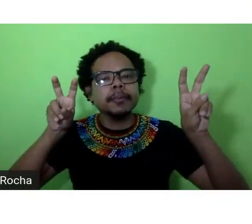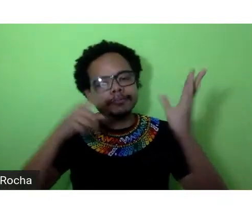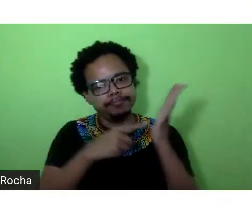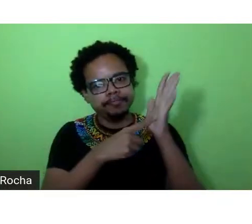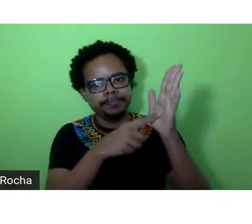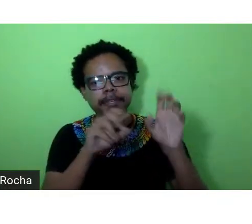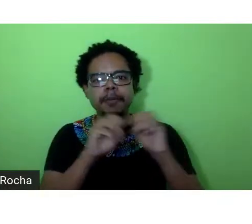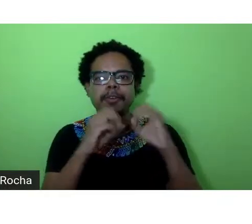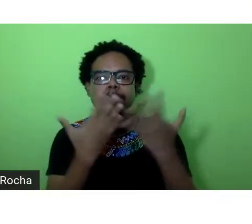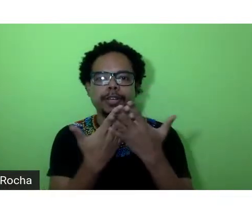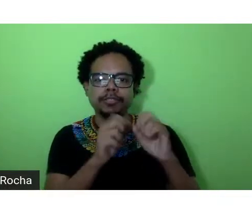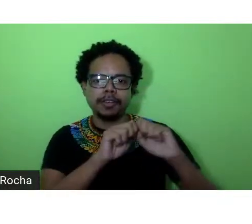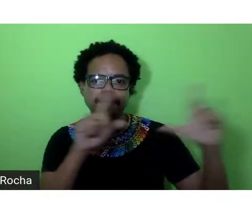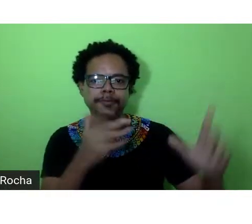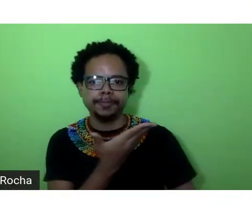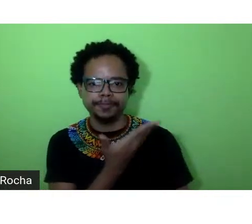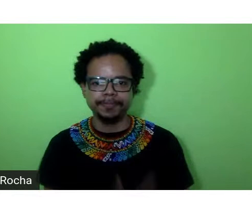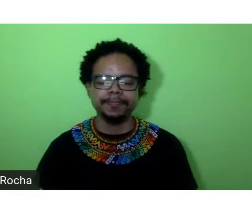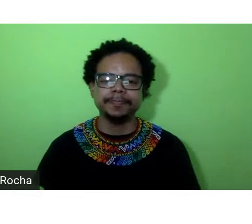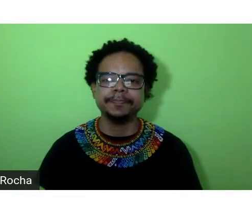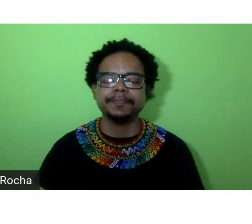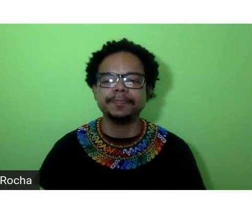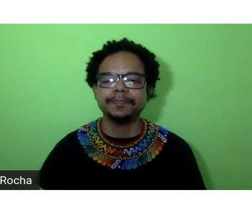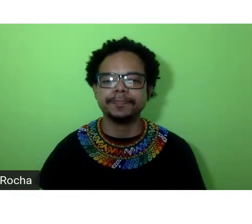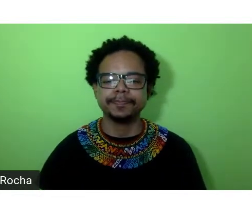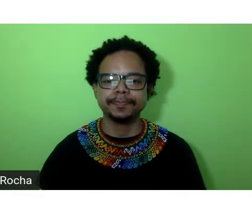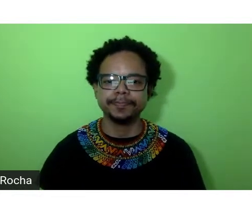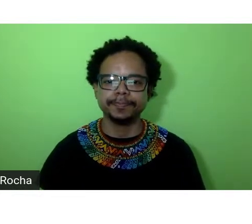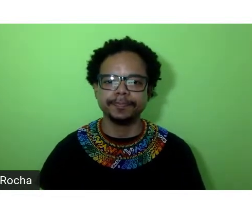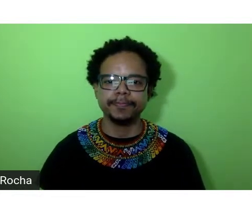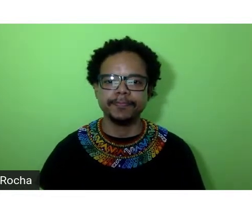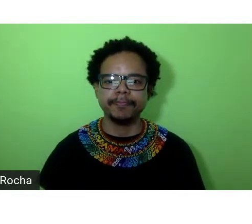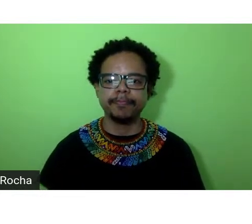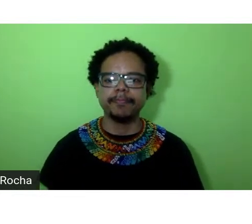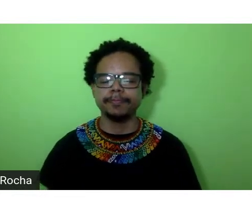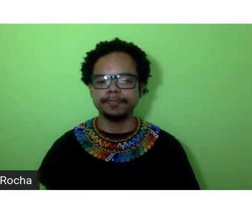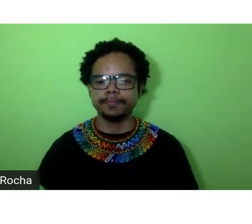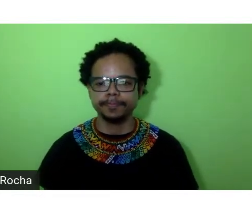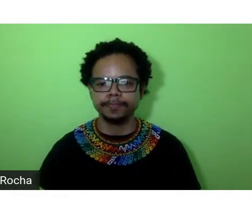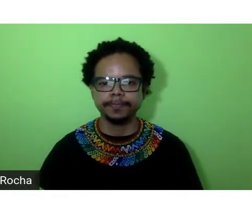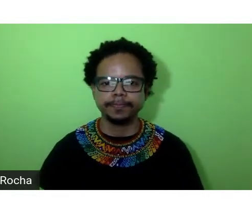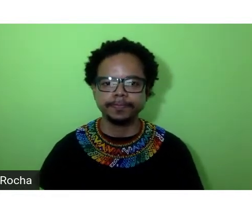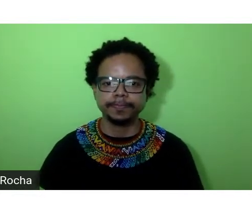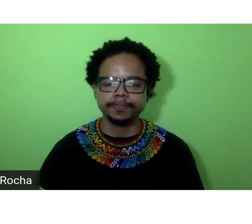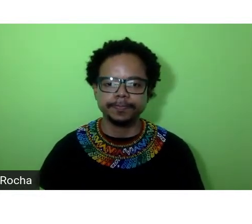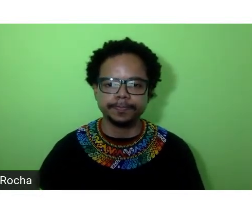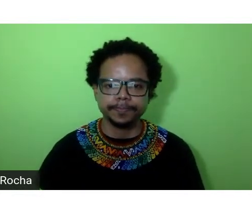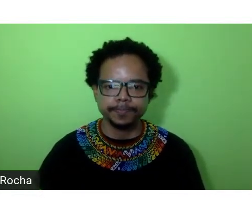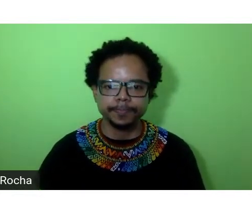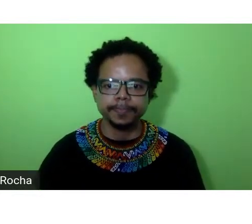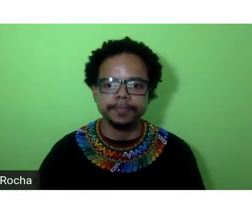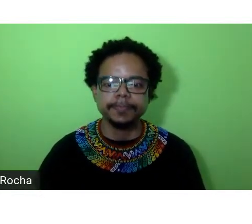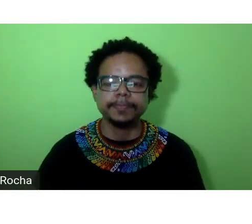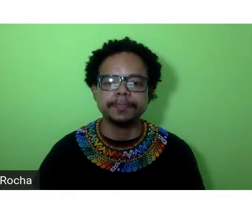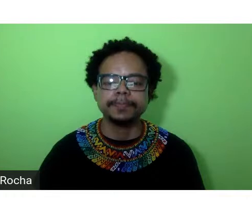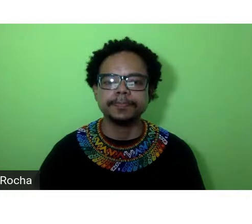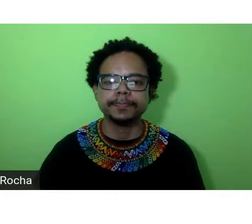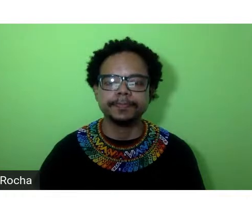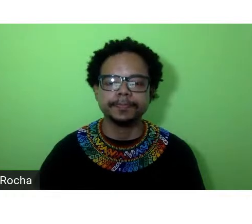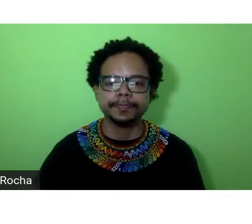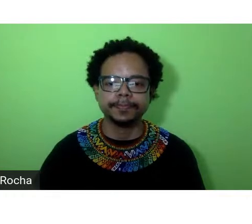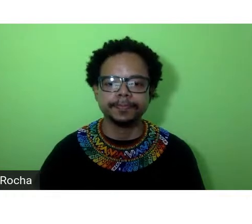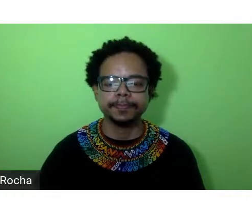eu gostaria de apresentar para vocês né esse tema aqui Alguém pode colocar os slides